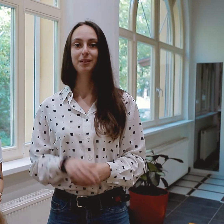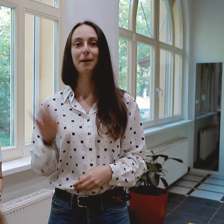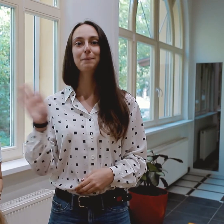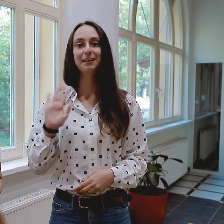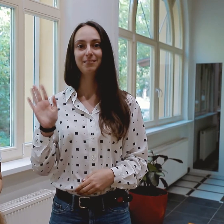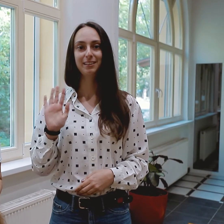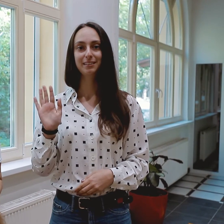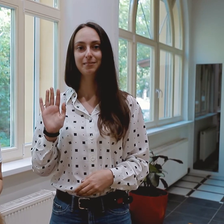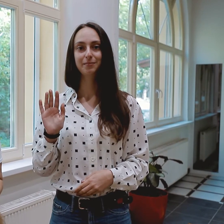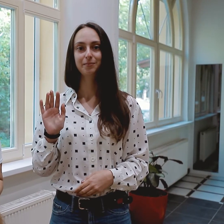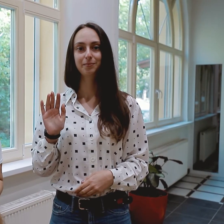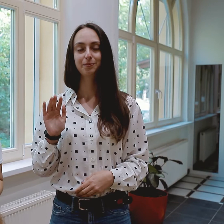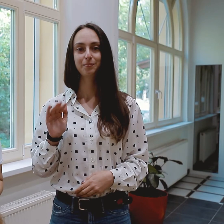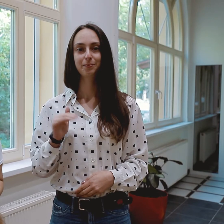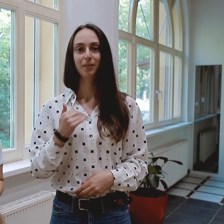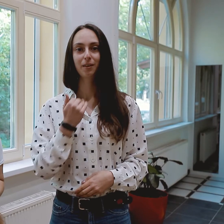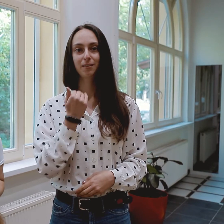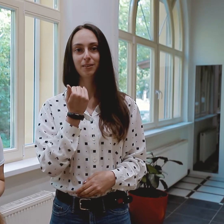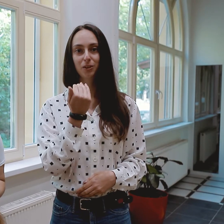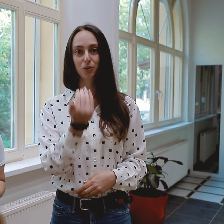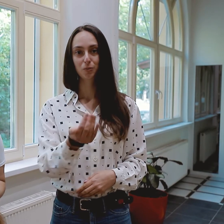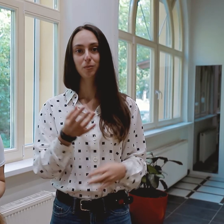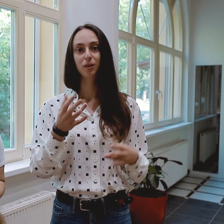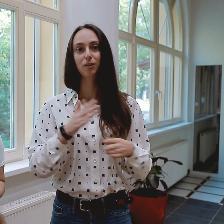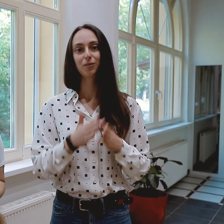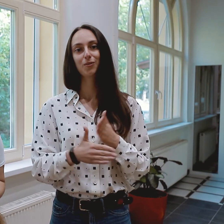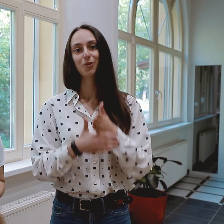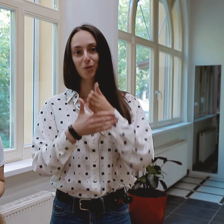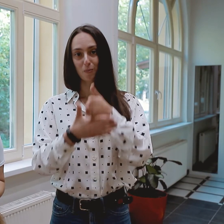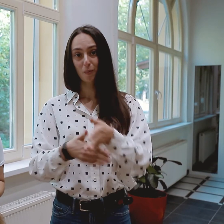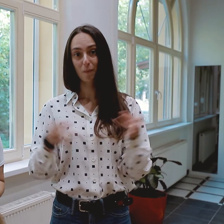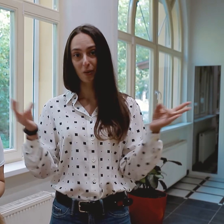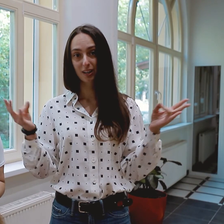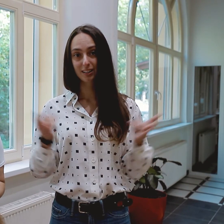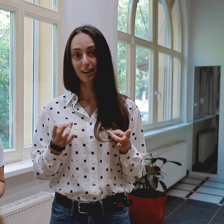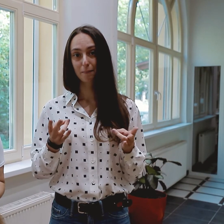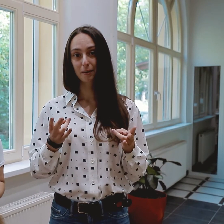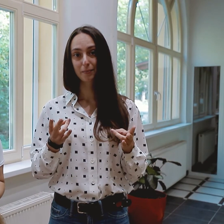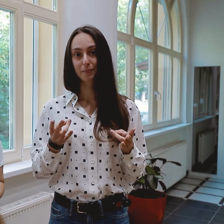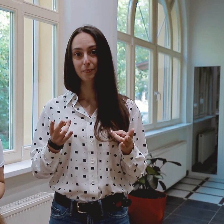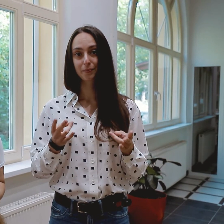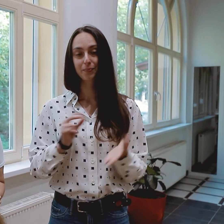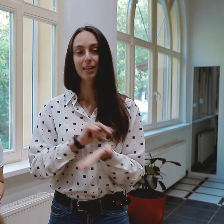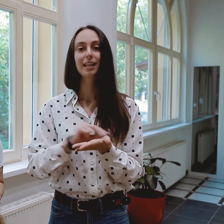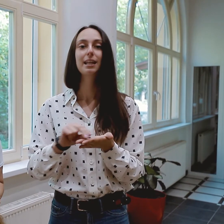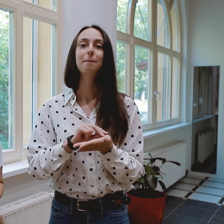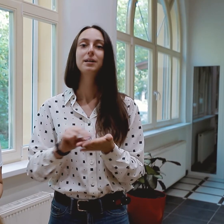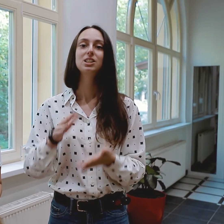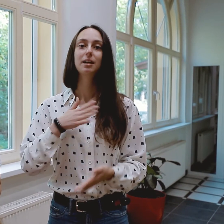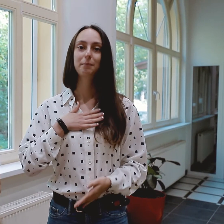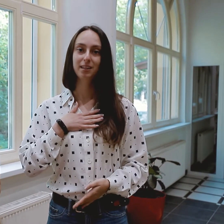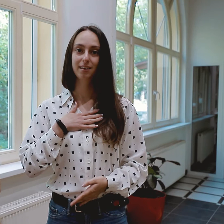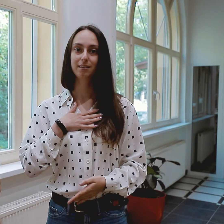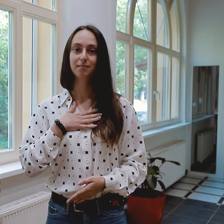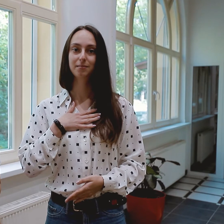Привіт! Тобі потрібна допомога? Напиши мені.